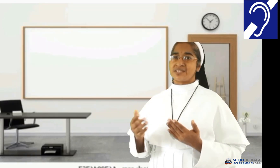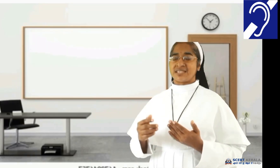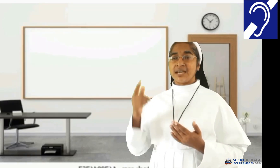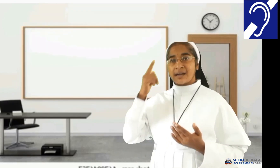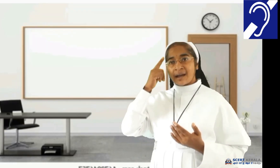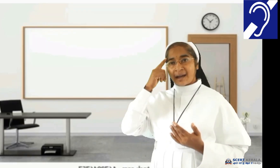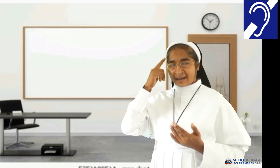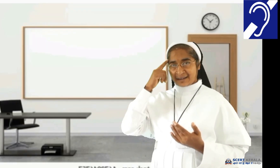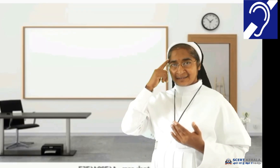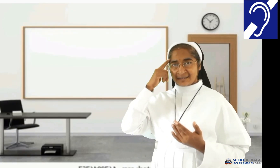കുറിച്ച് അറിയുന്നത്.